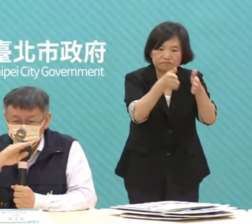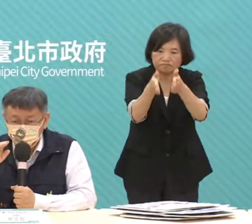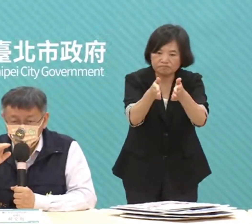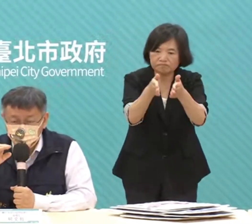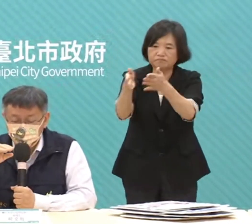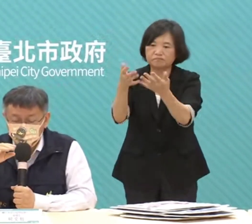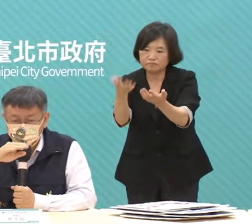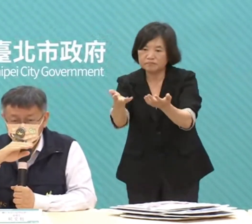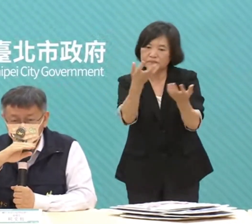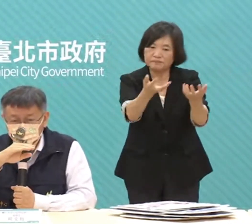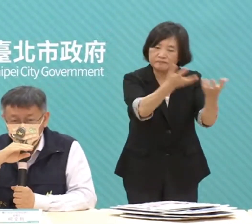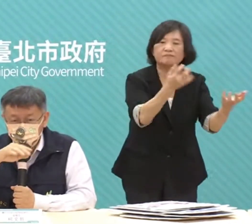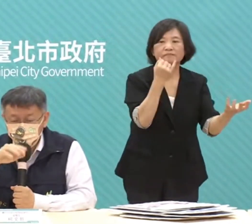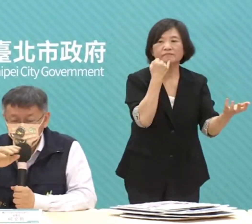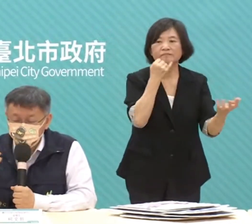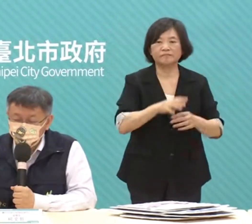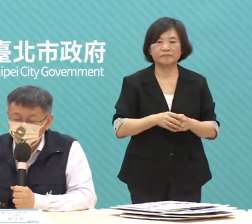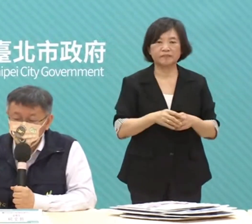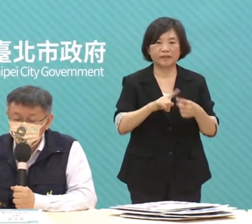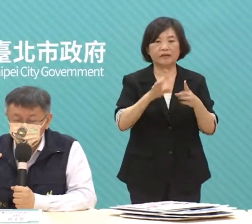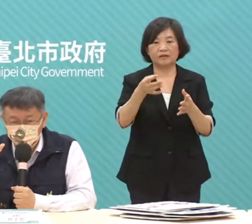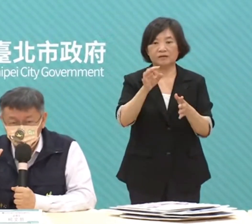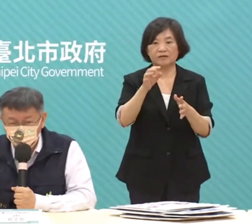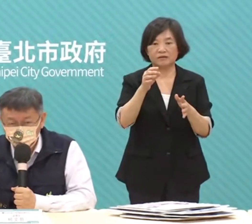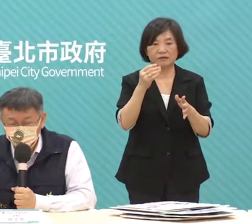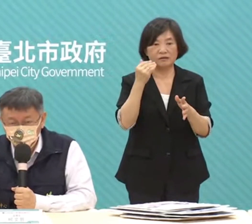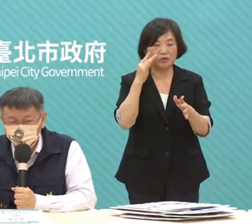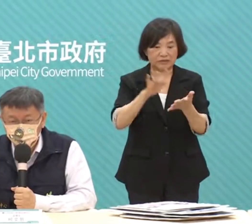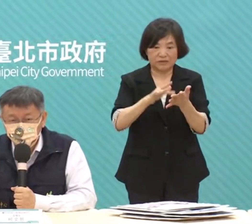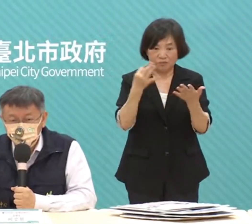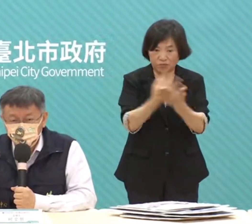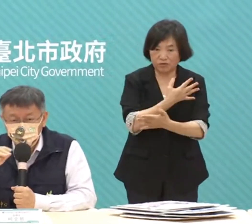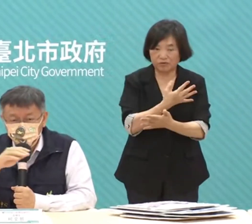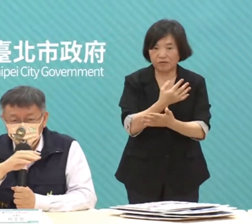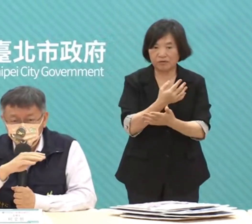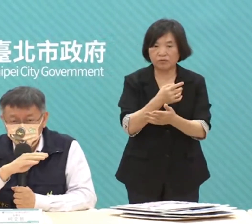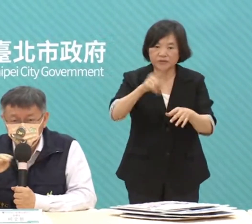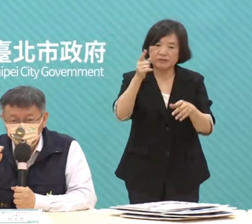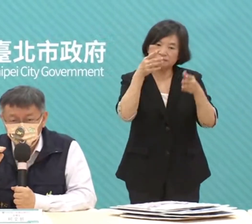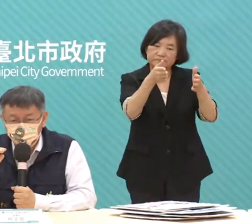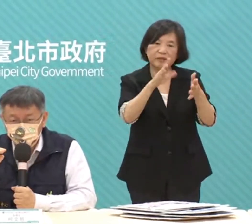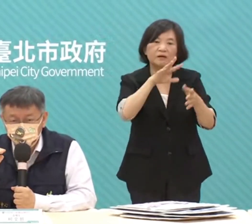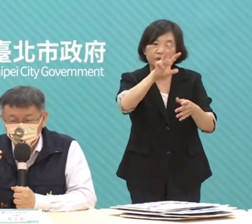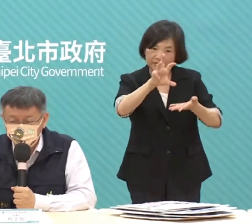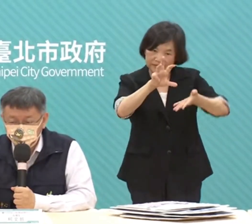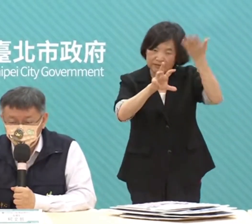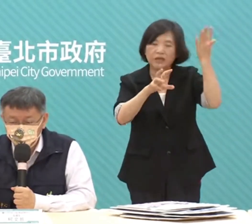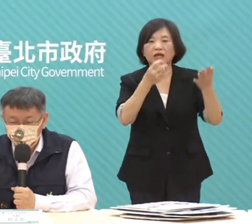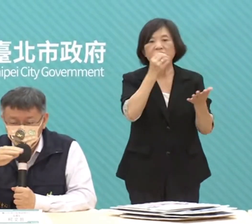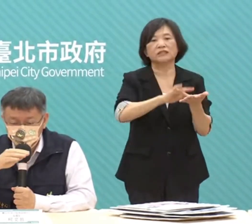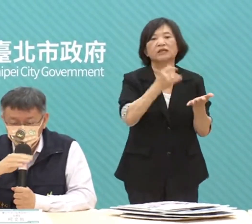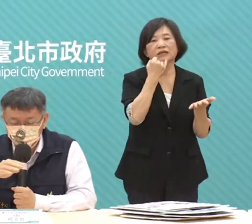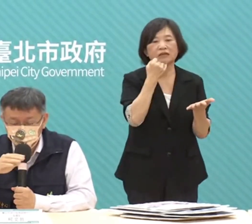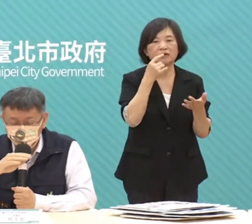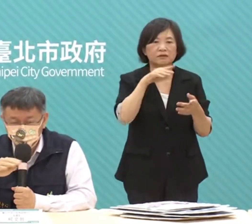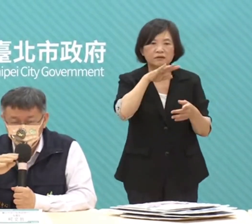呢，一样嘛，成本效益嘛，如果现在药量不够， 我们可以限定说80岁以上才可以，他说要再多